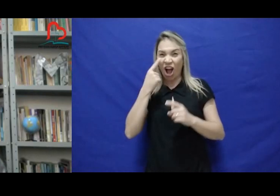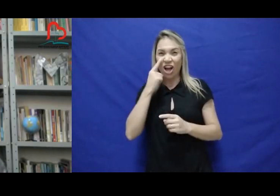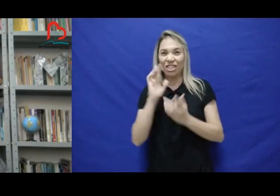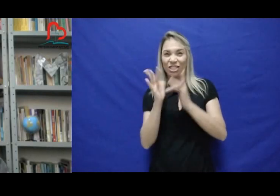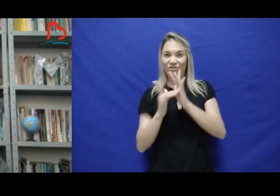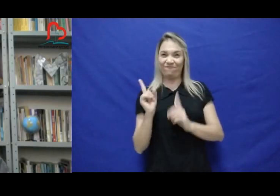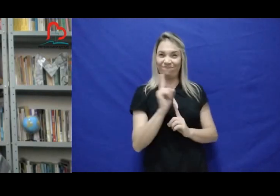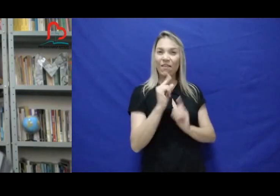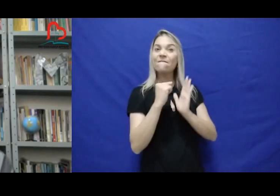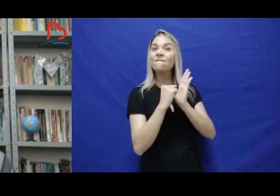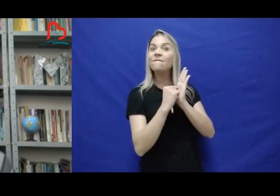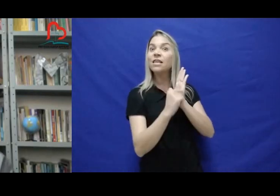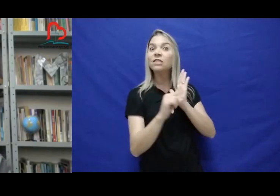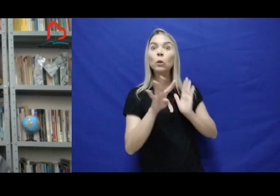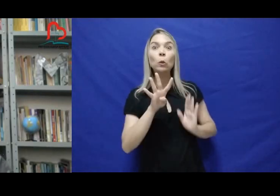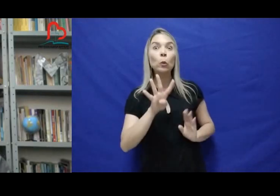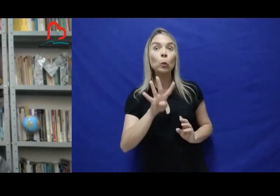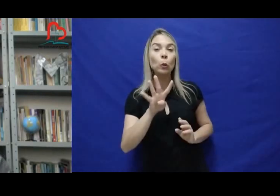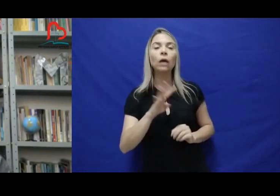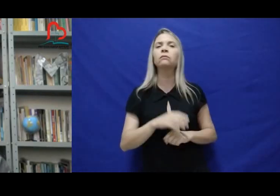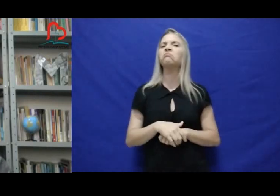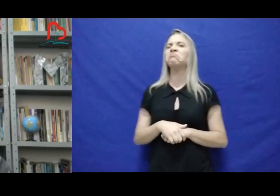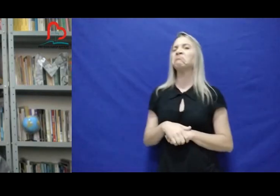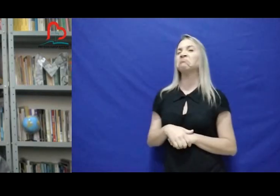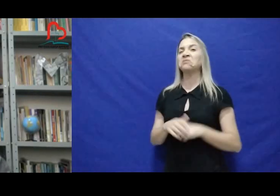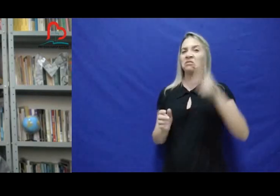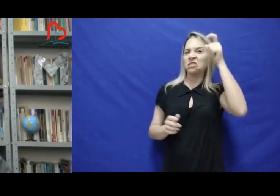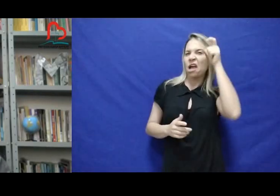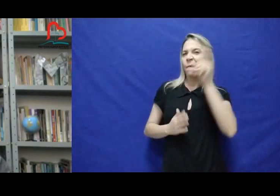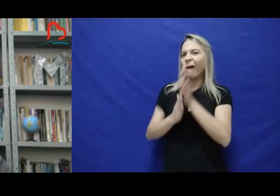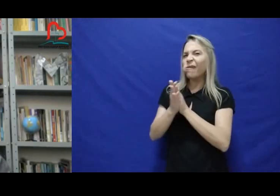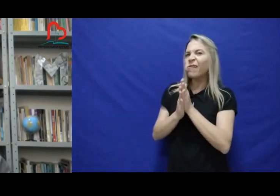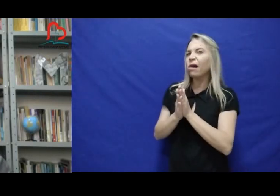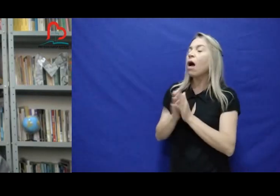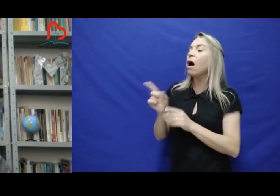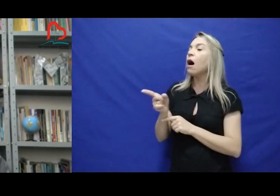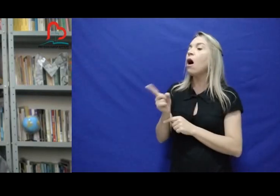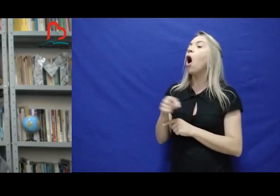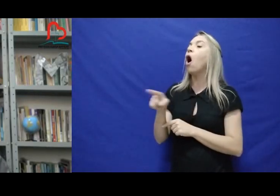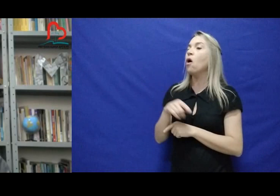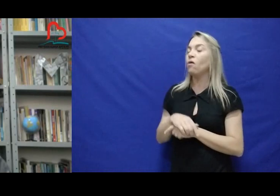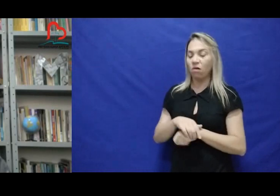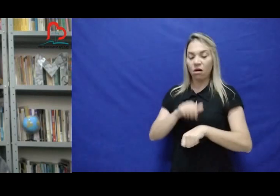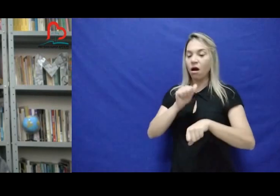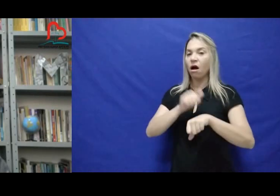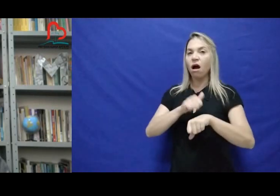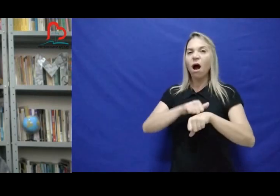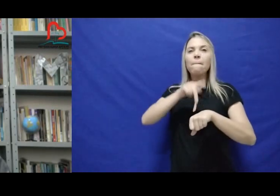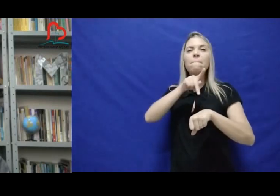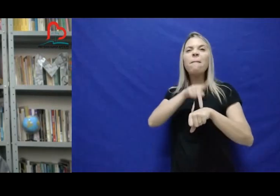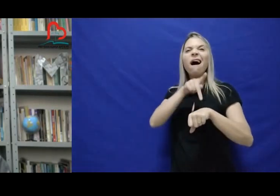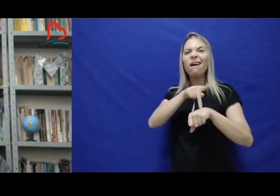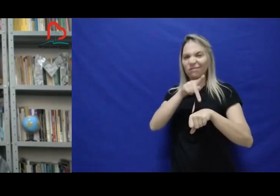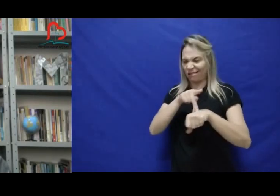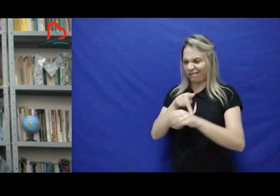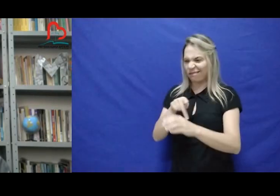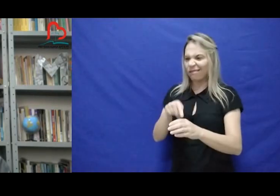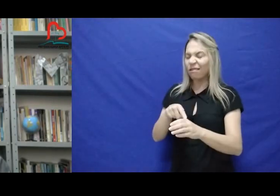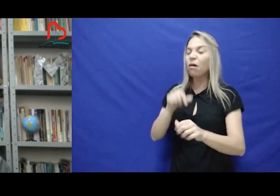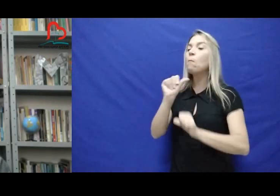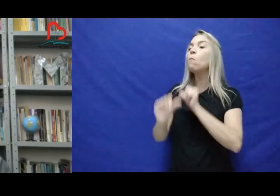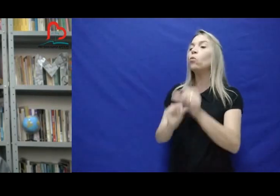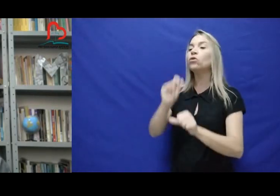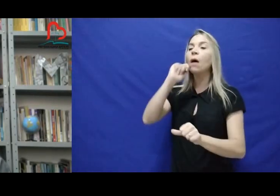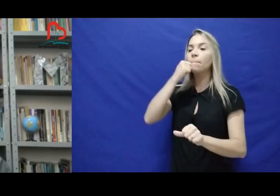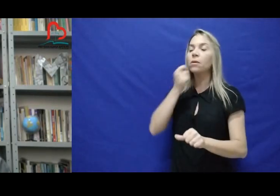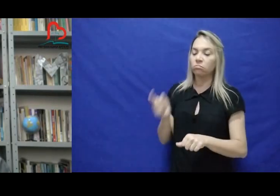o versículo 4. Depois que Satanás diz: manda, se tu és o Filho de Deus, que estas